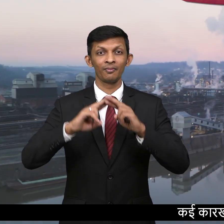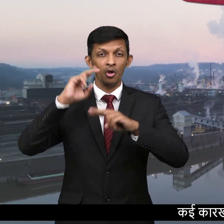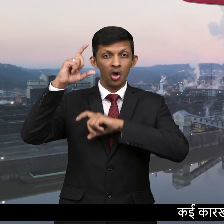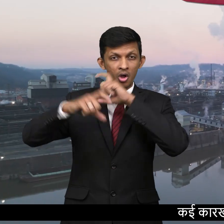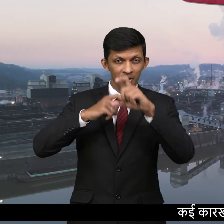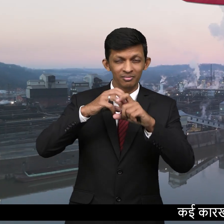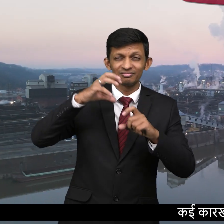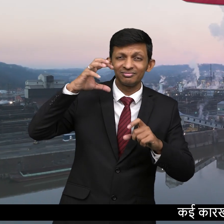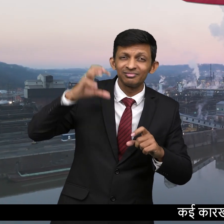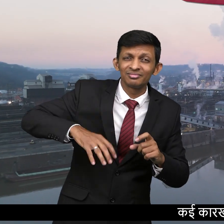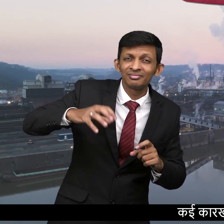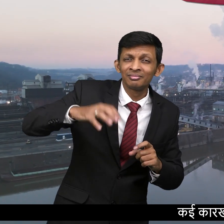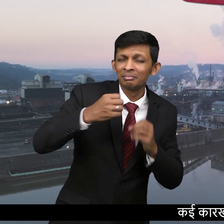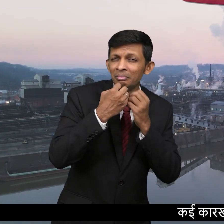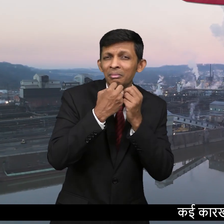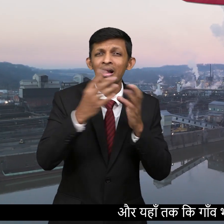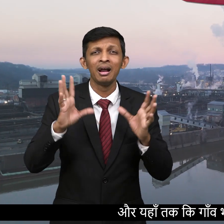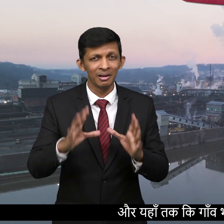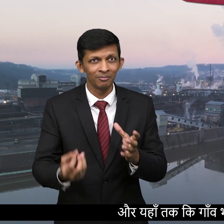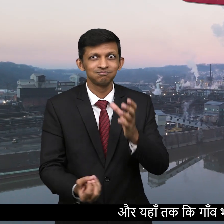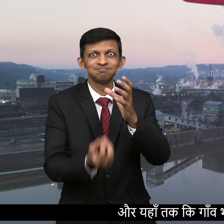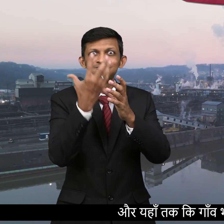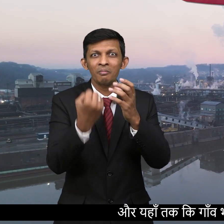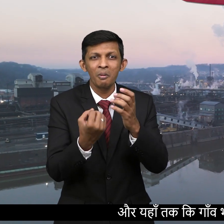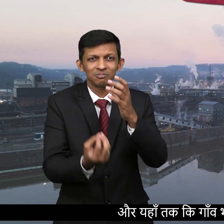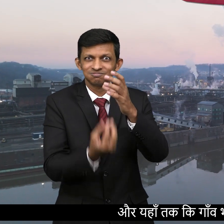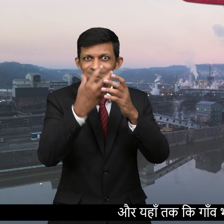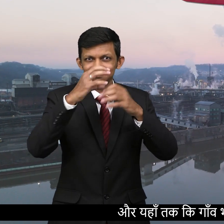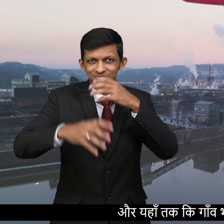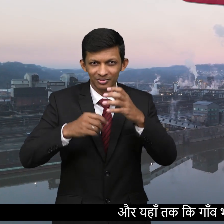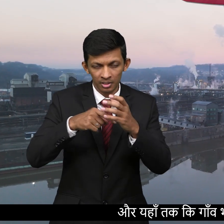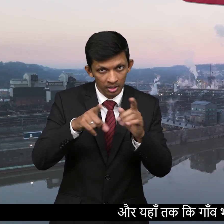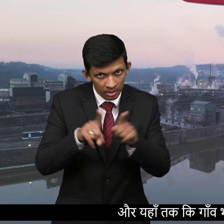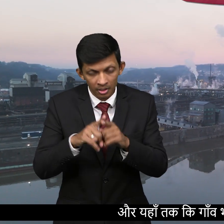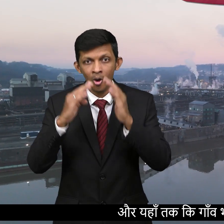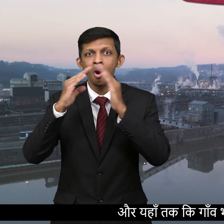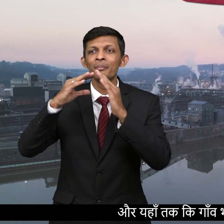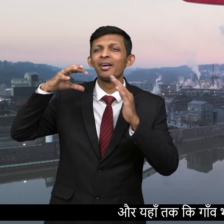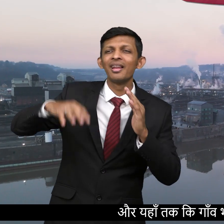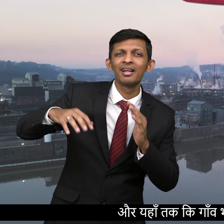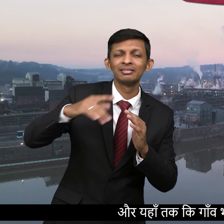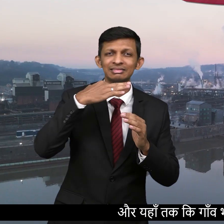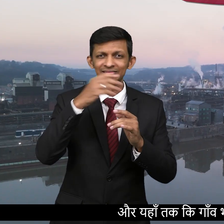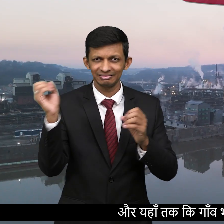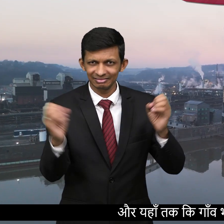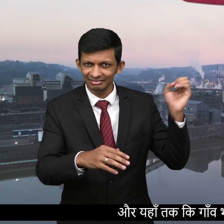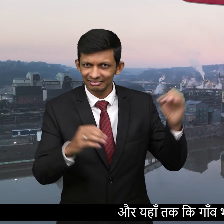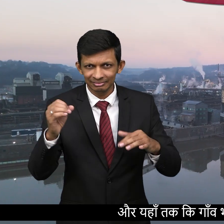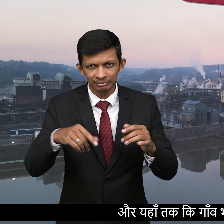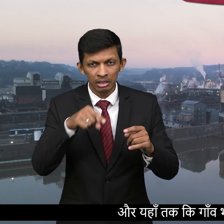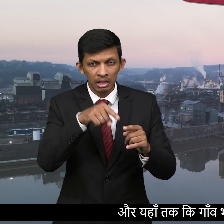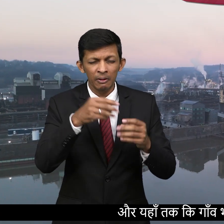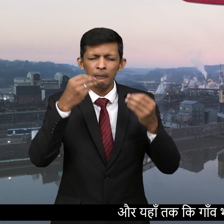कई कारखाने, बिजली संयंत्र और यहाँ तक कि गांव भी गोदावरी में कचरा फेंकते हैं।